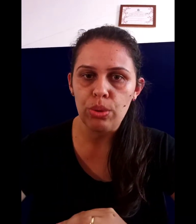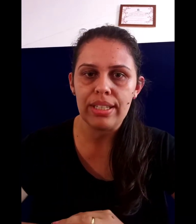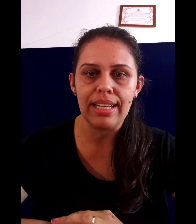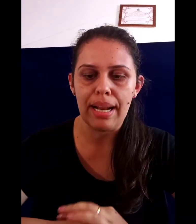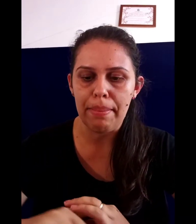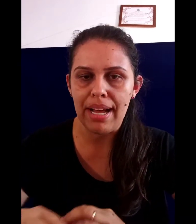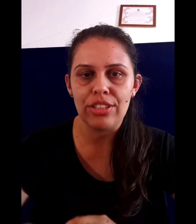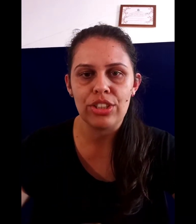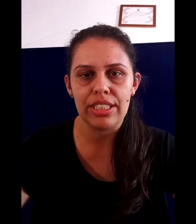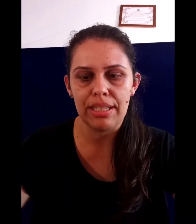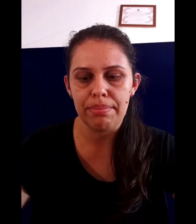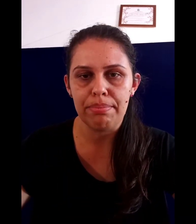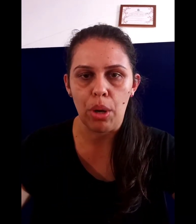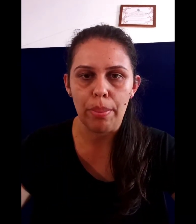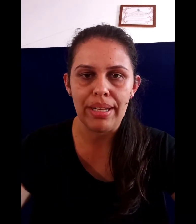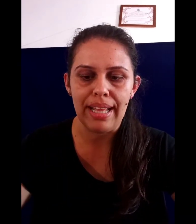da gramática, né, própria dela.